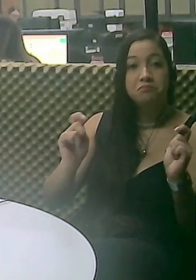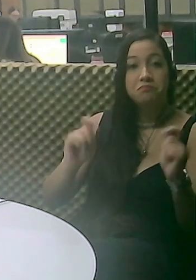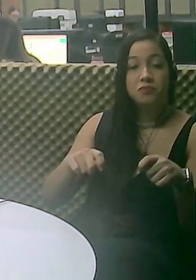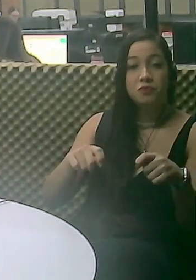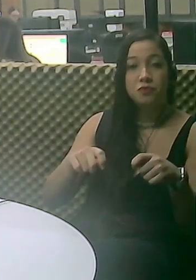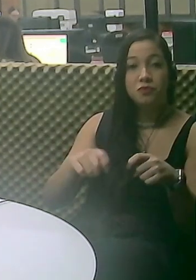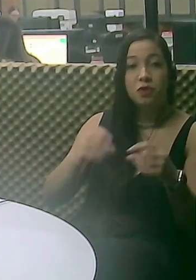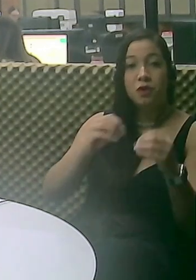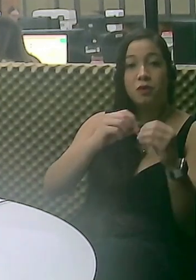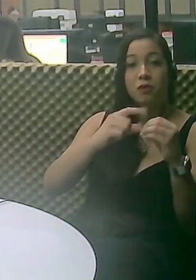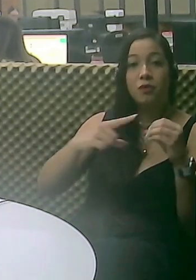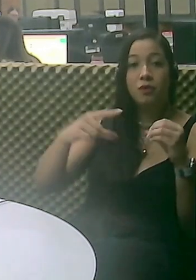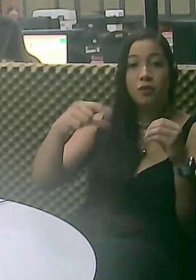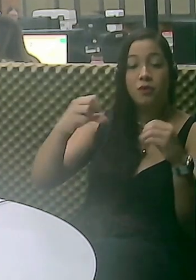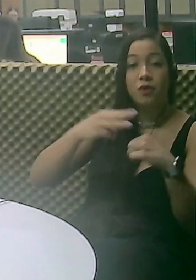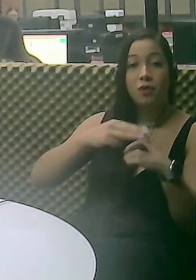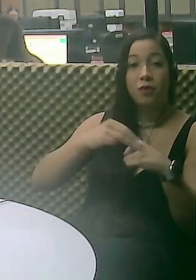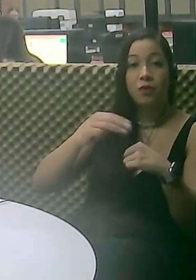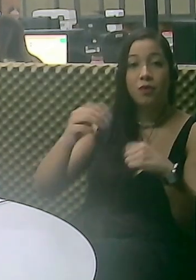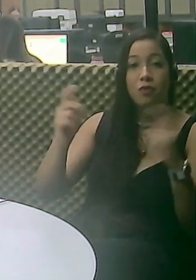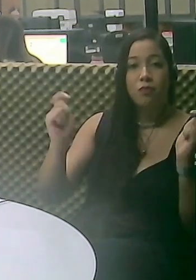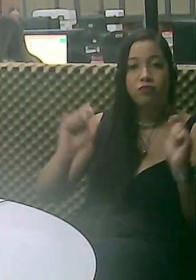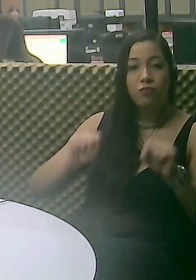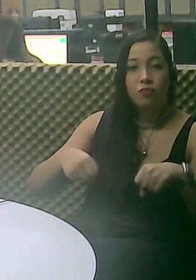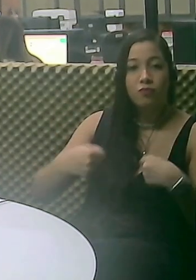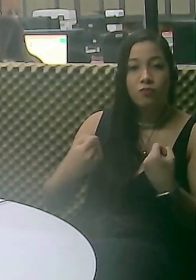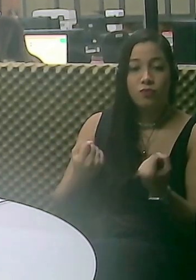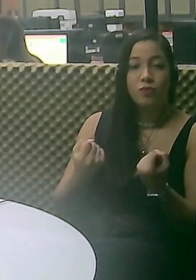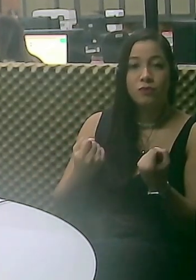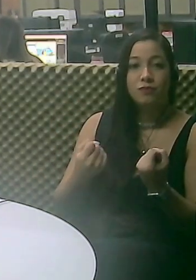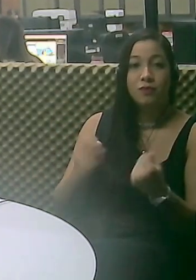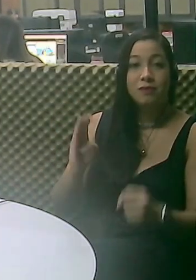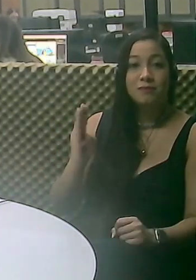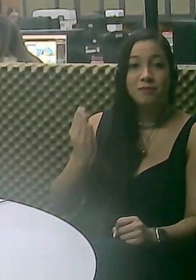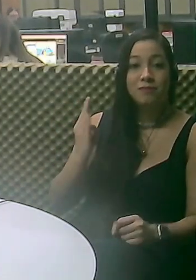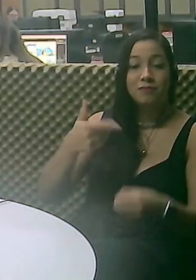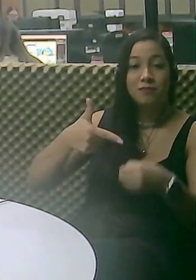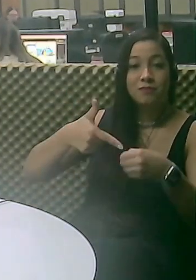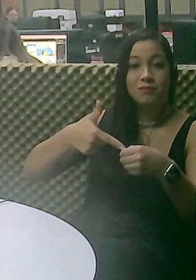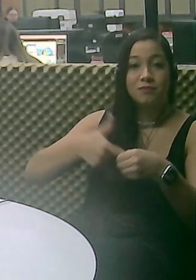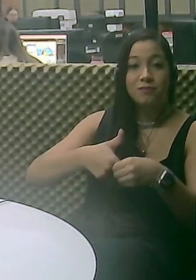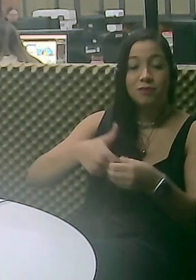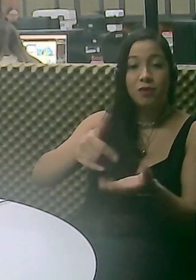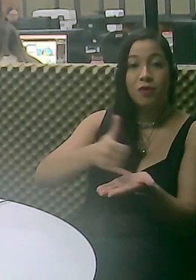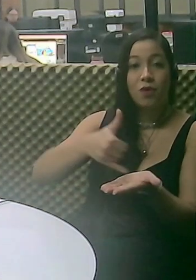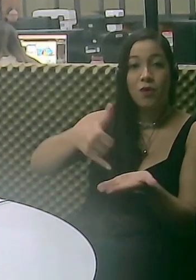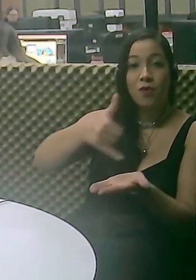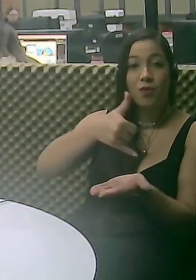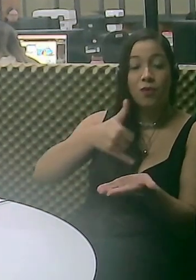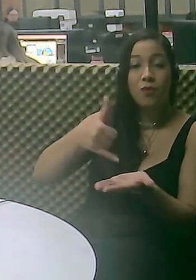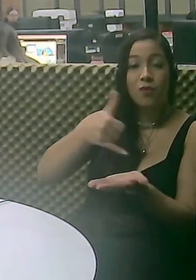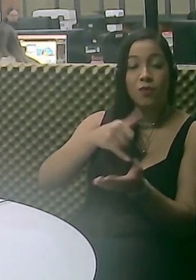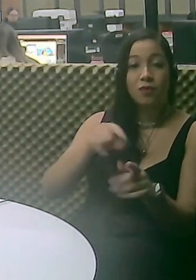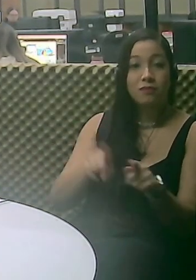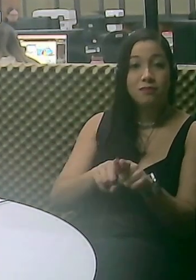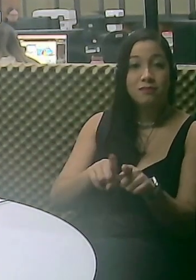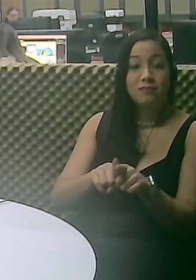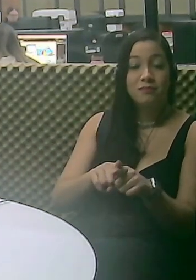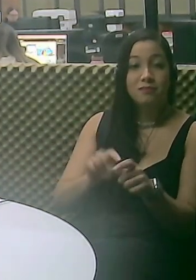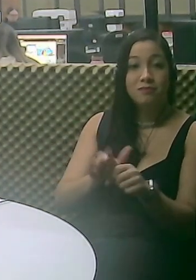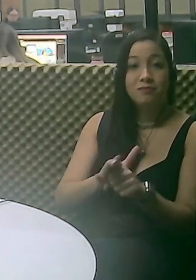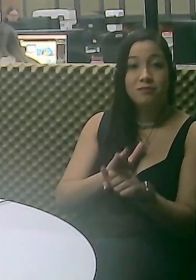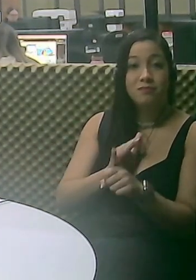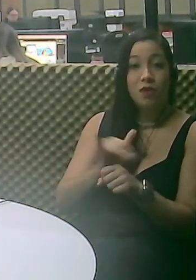adubo organo-mineral ainda mais potente. Para os biocombustíveis, o óleo resultante do processo servirá para o abastecimento